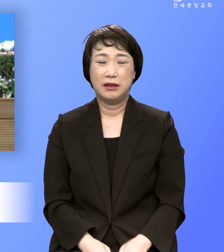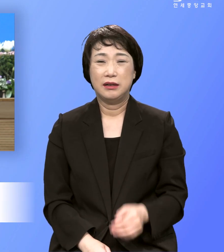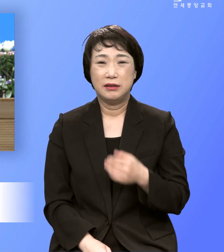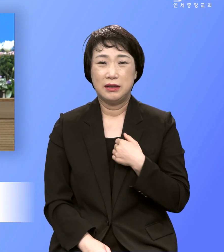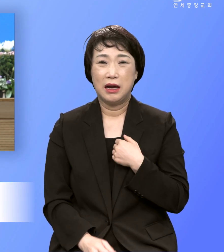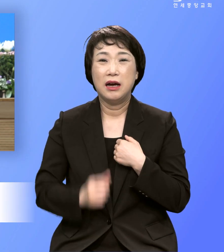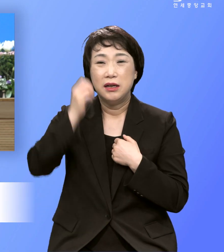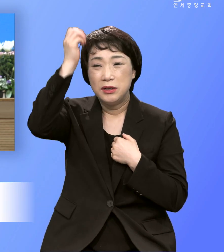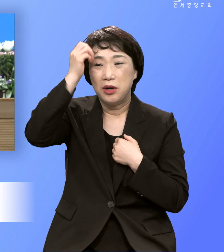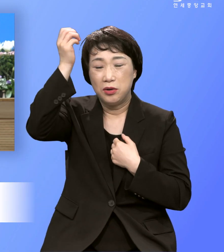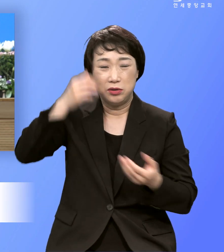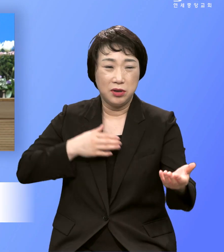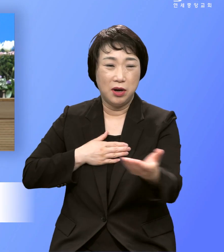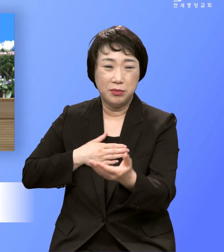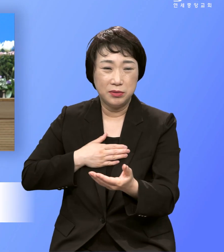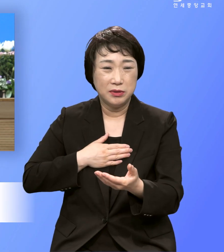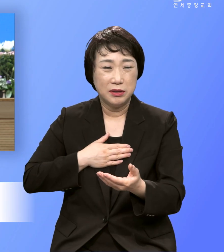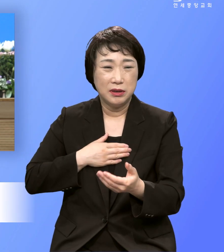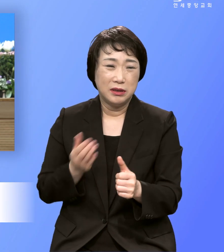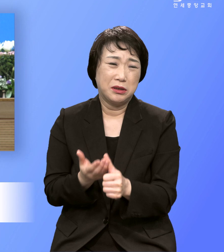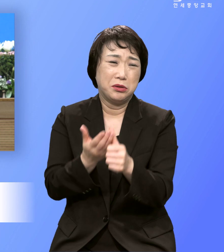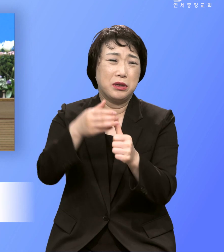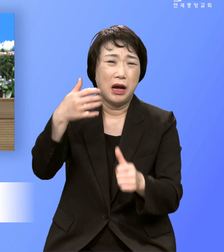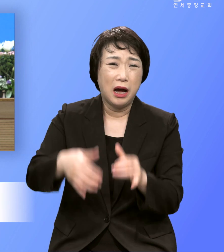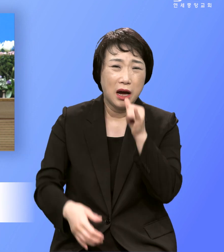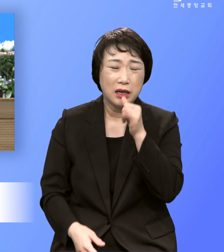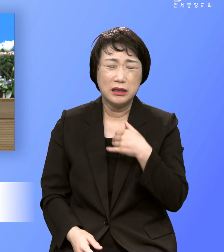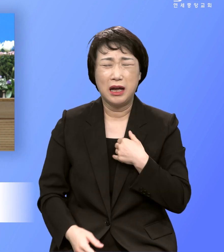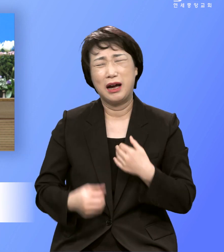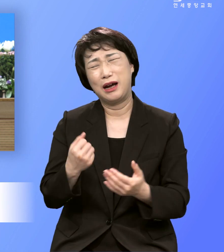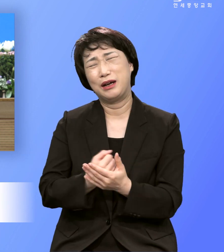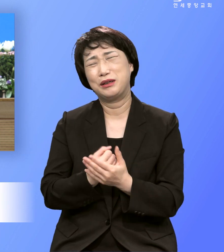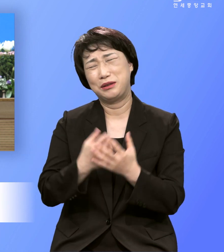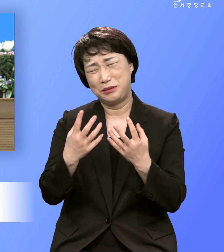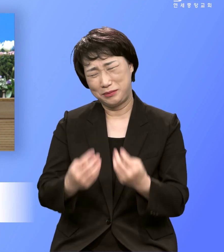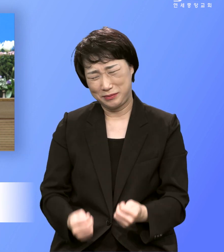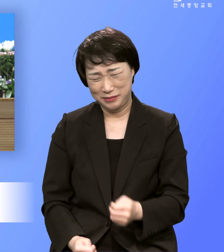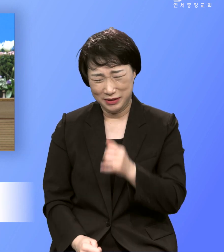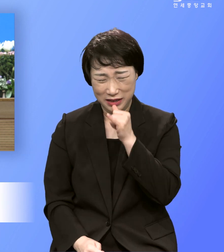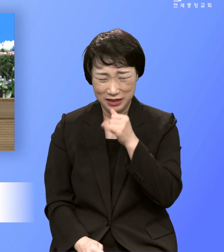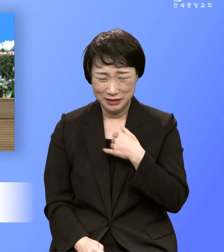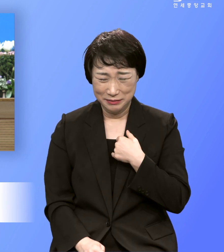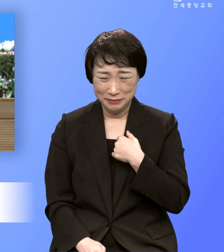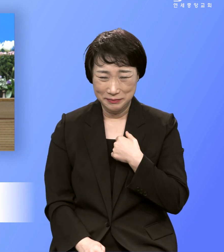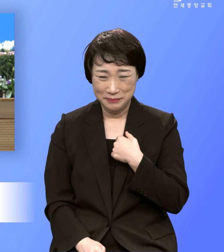내가 영적으로 여러분을 그렇게 못 만든 데 대해서 너무 안타까운 거예요.